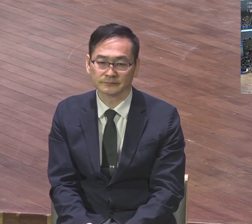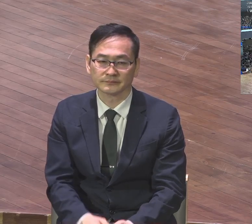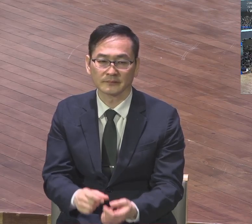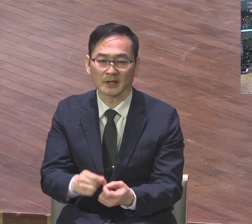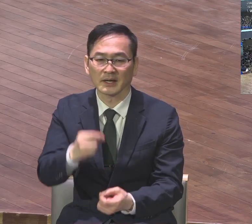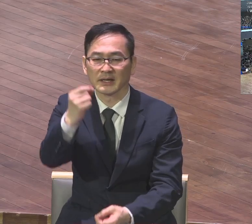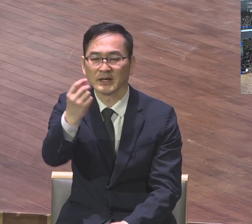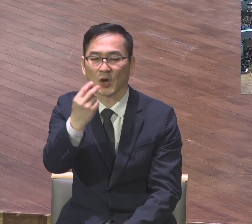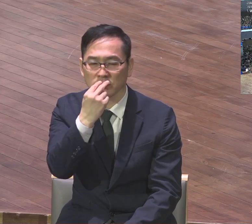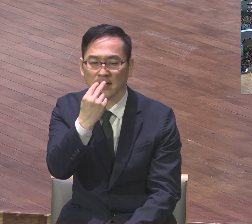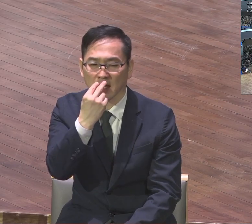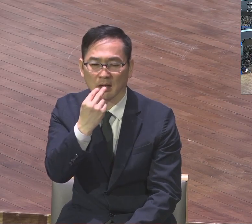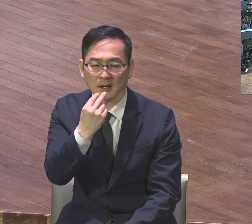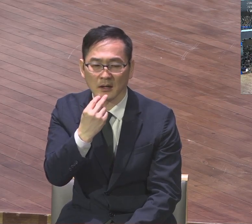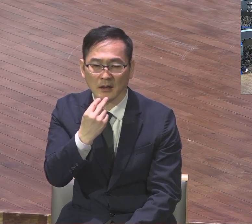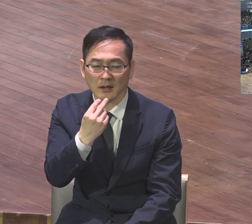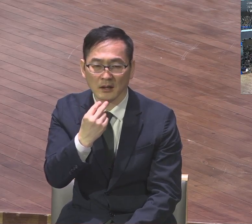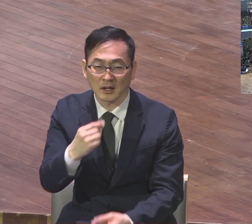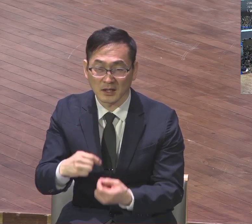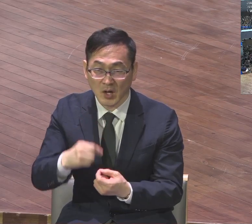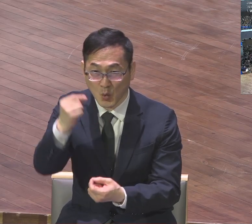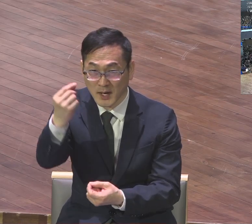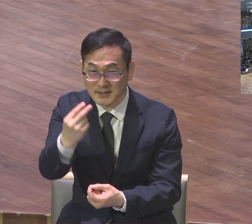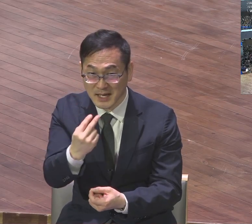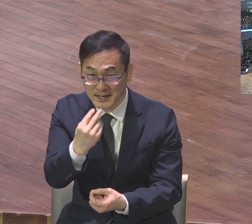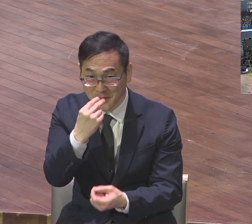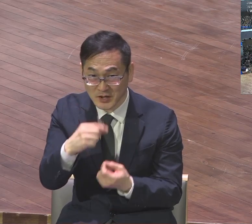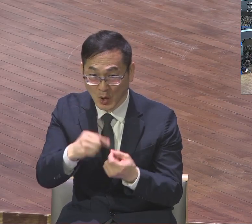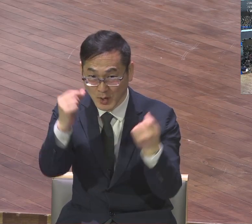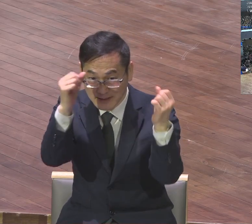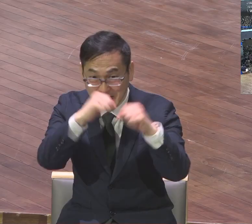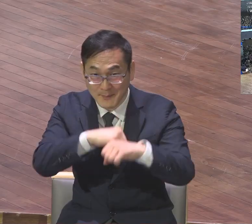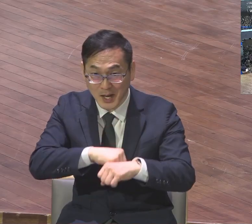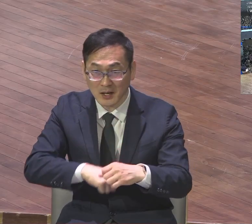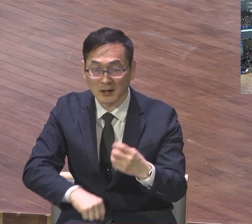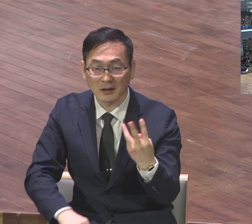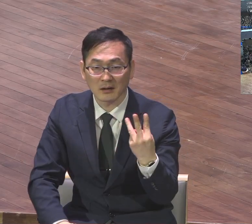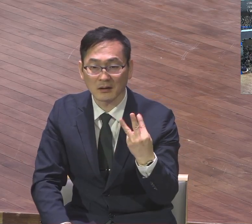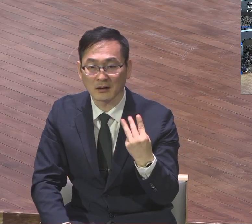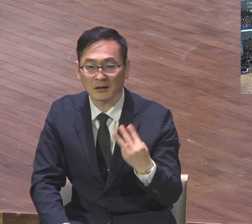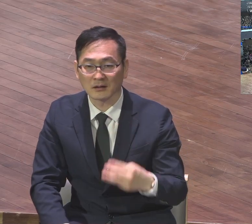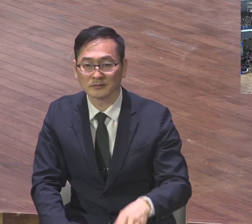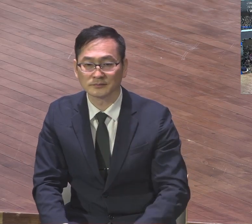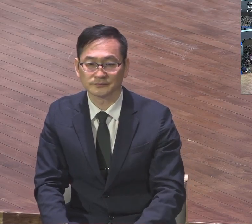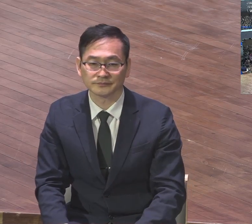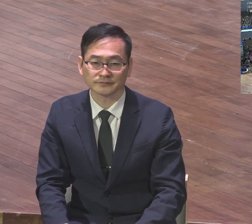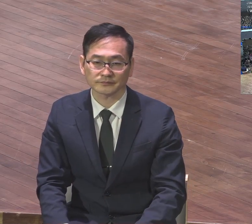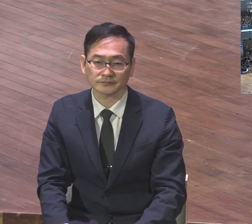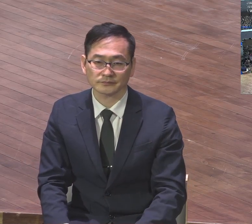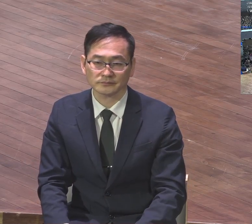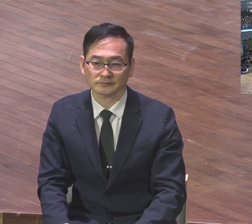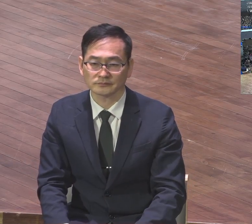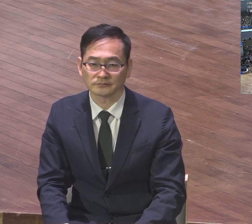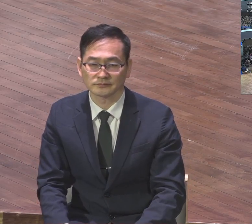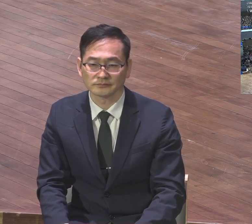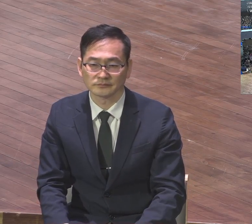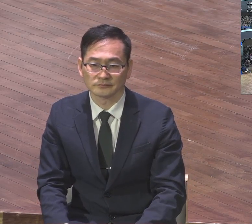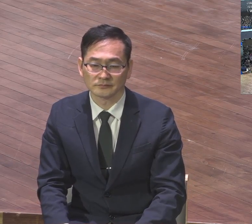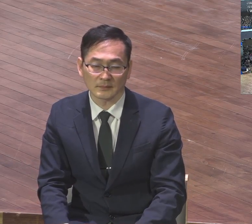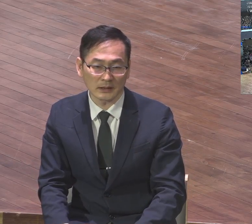있어요. 영원한 문제가 걸려 있다고요. 그거 가지고 지금 체면 차리고 눈치